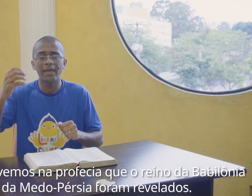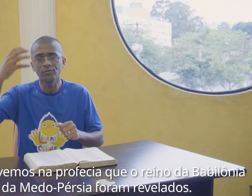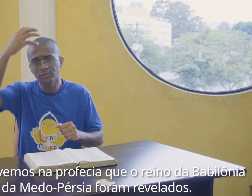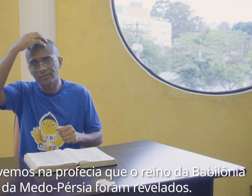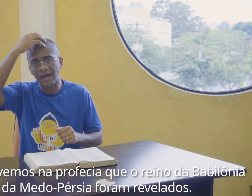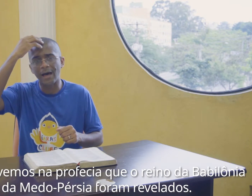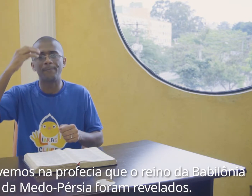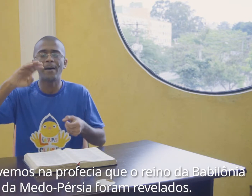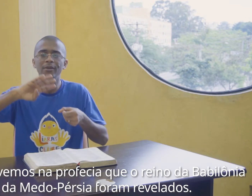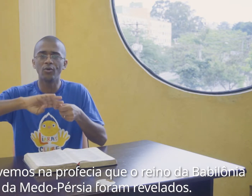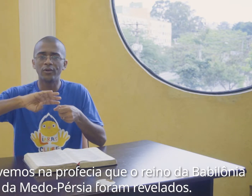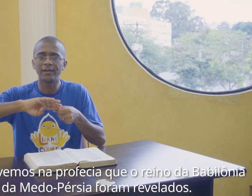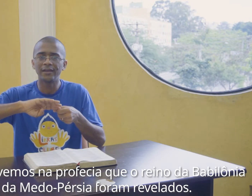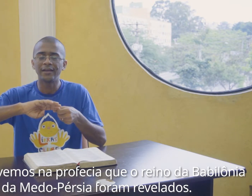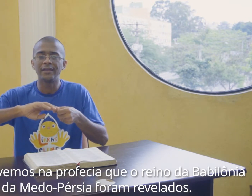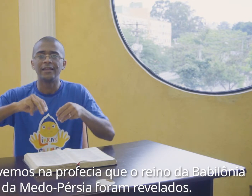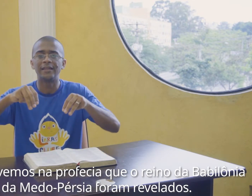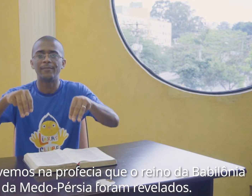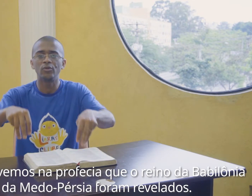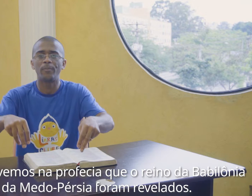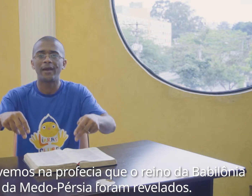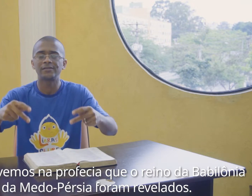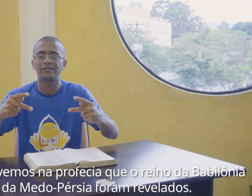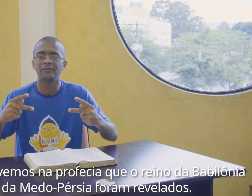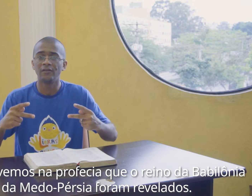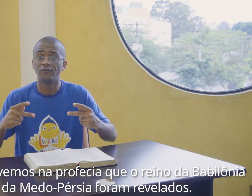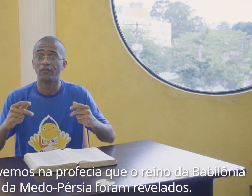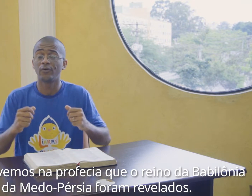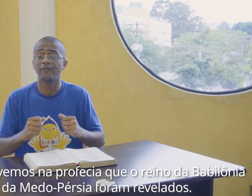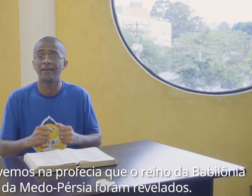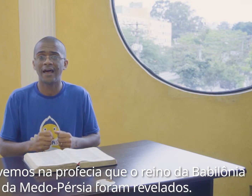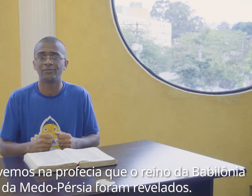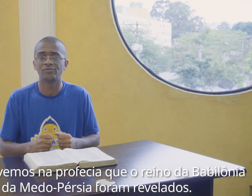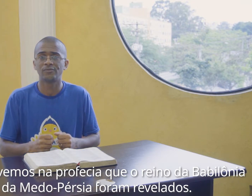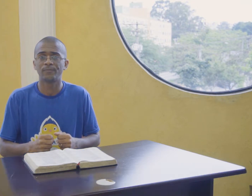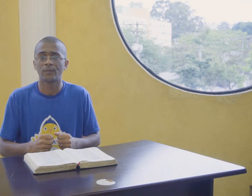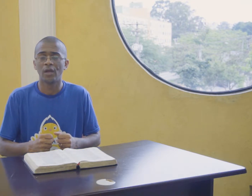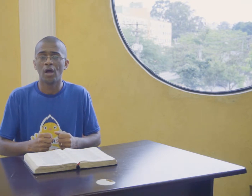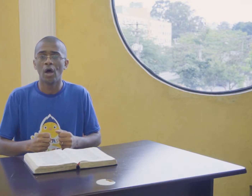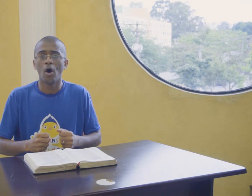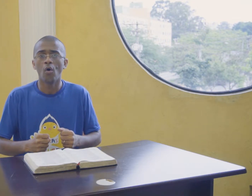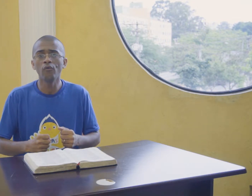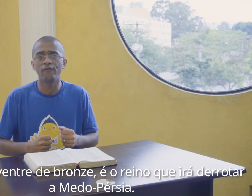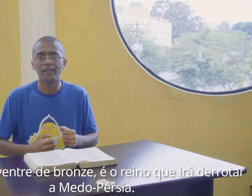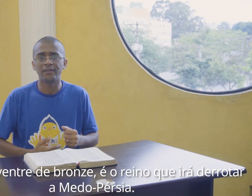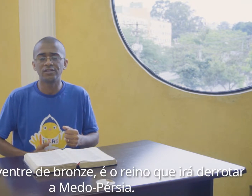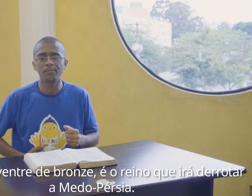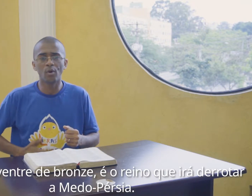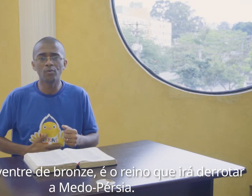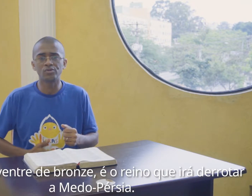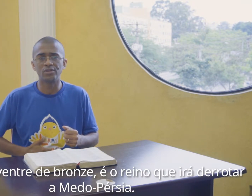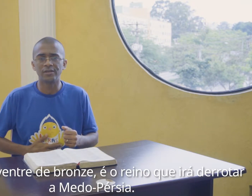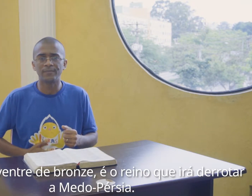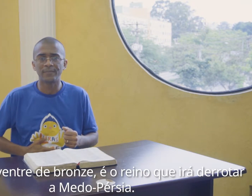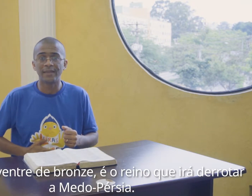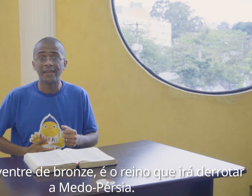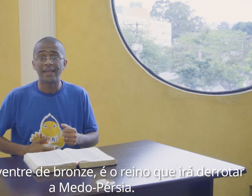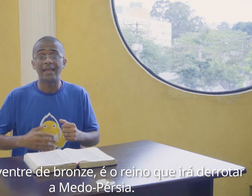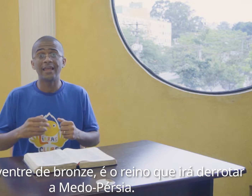reino da Babilônia e da Medo-Pérsia foram revelados. O ventre de bronze, ele